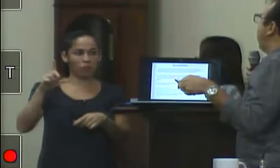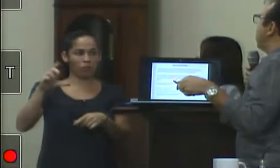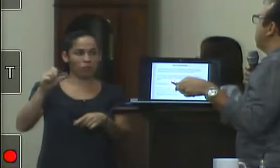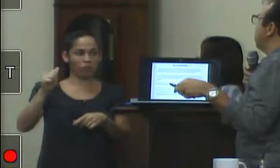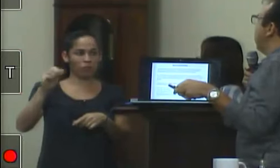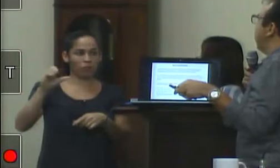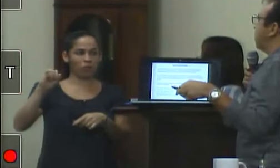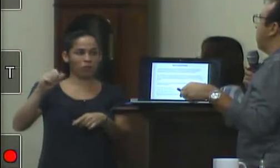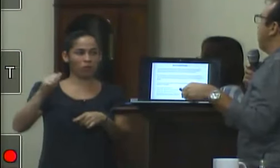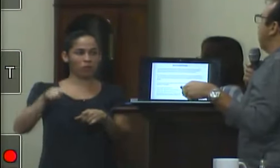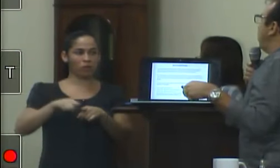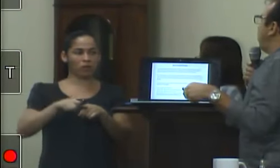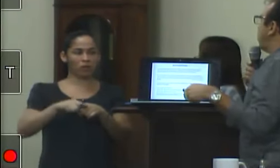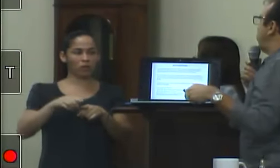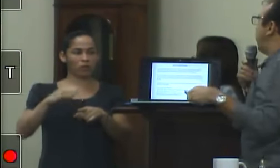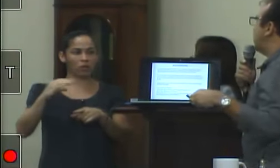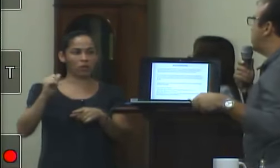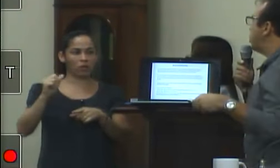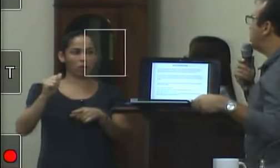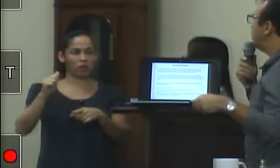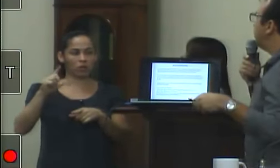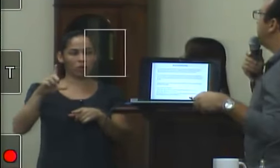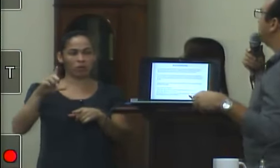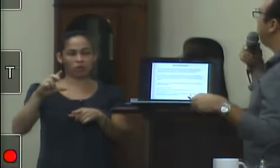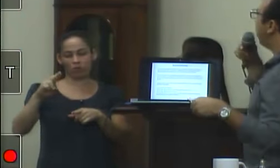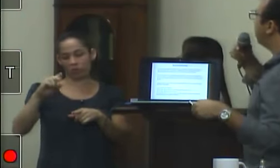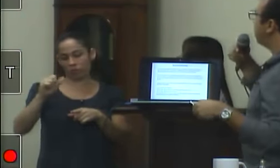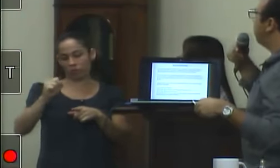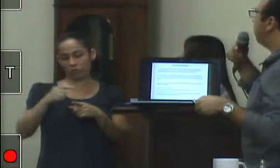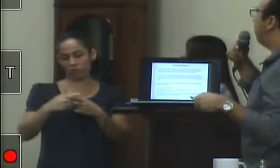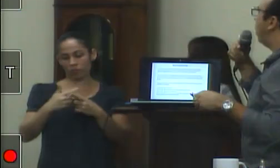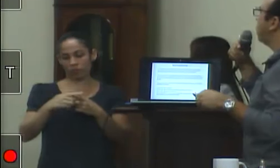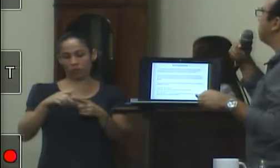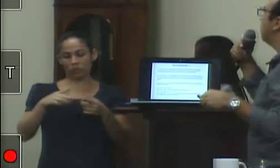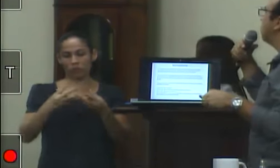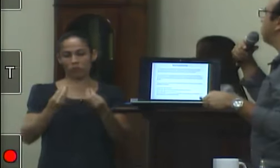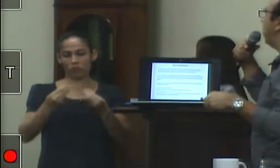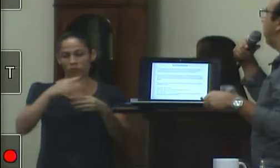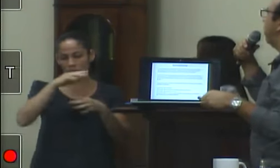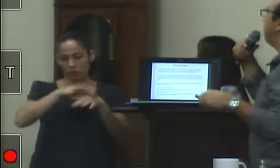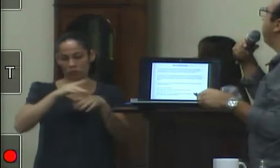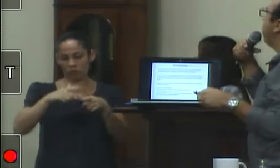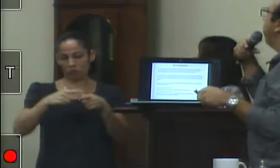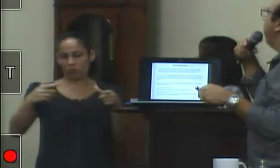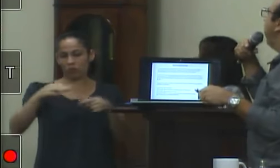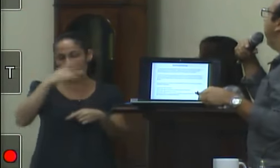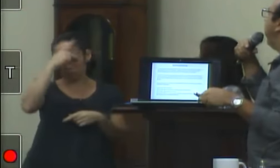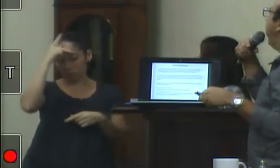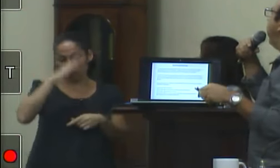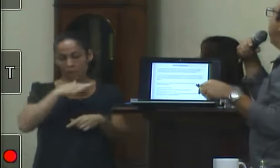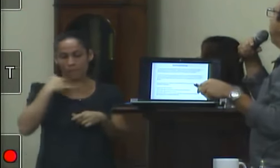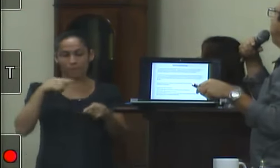quarta, causas externas, doença do aparelho digestivo, endócrinas, metabólicas e nutricionais.